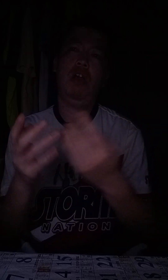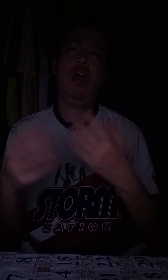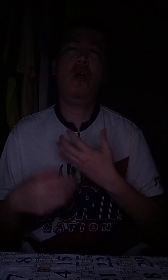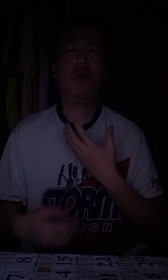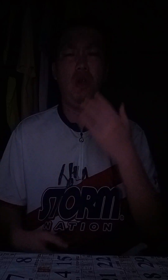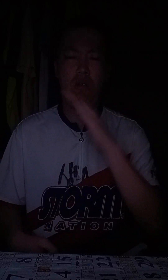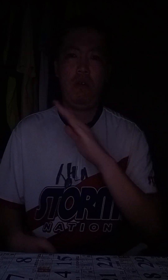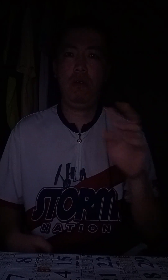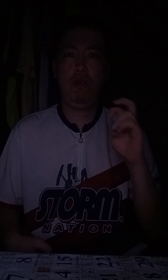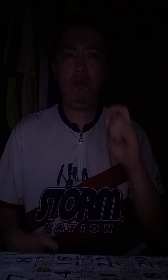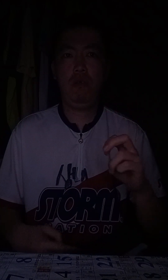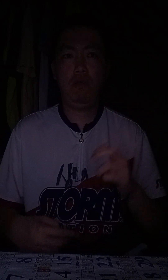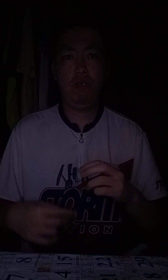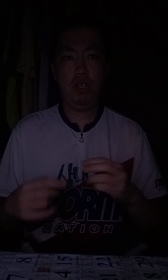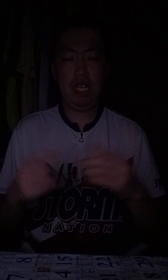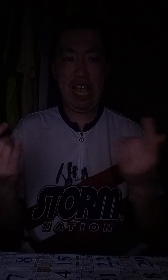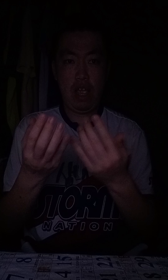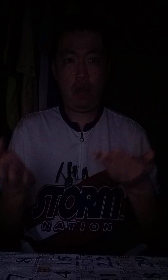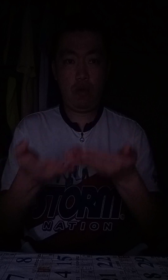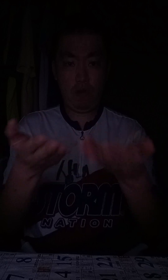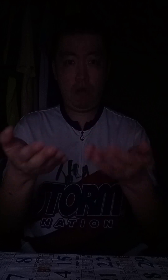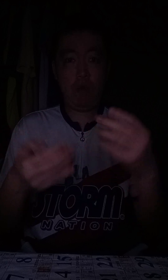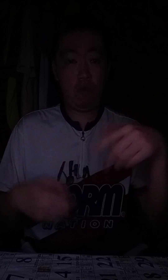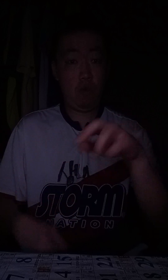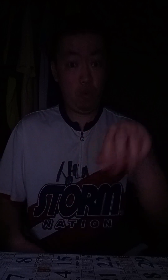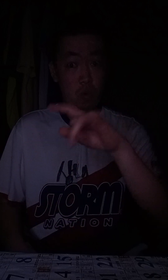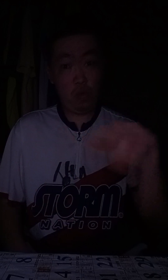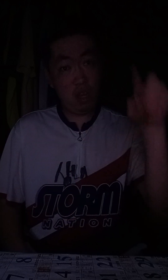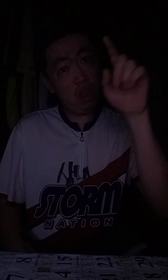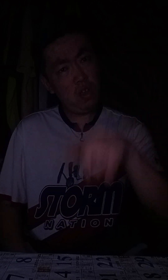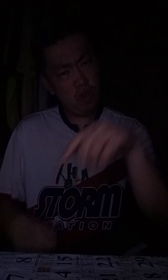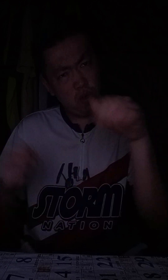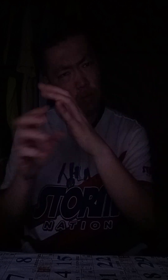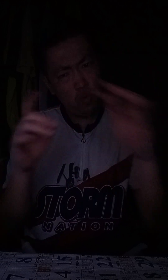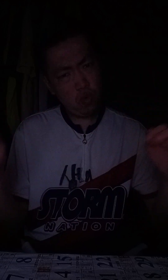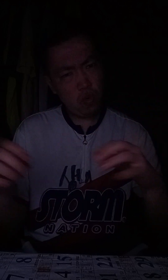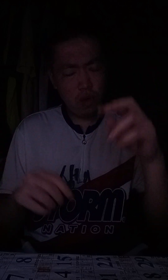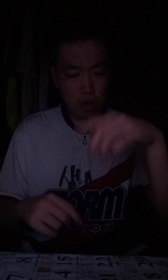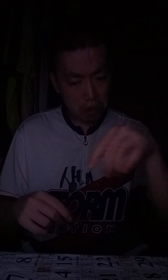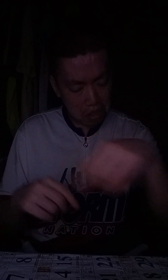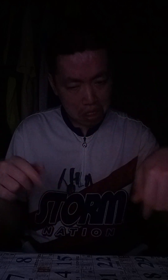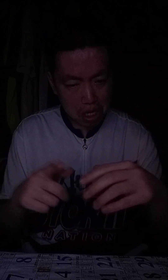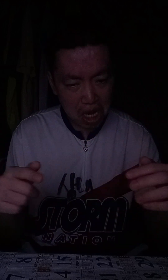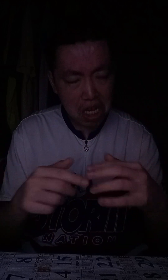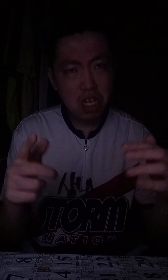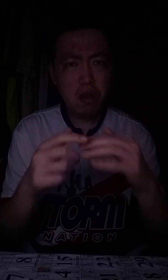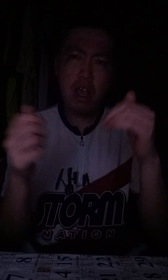상태였습니다. 사고 현장입니다. 횡단보도에서 불과 10m로 떨어지지 않은 곳에서 아이는 사고를